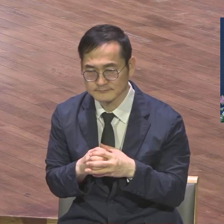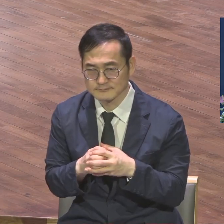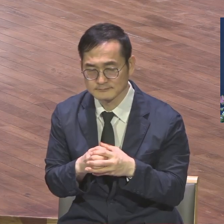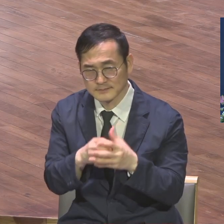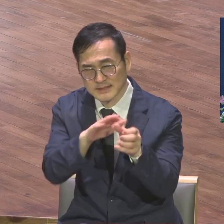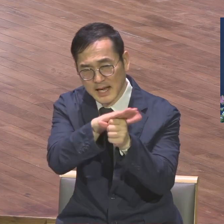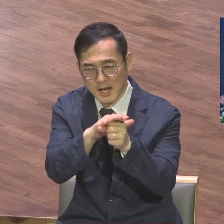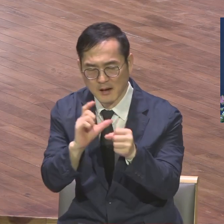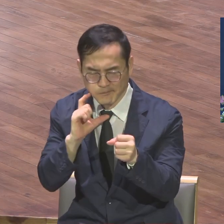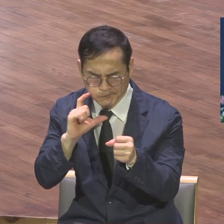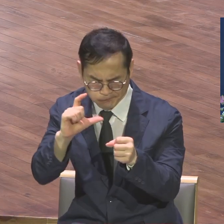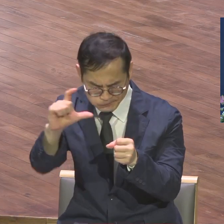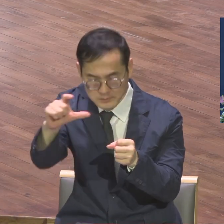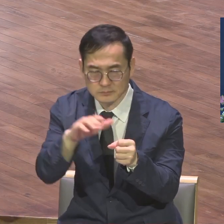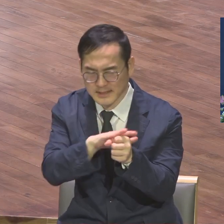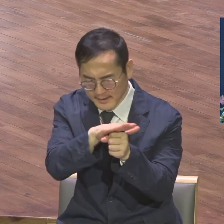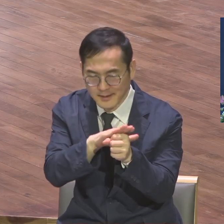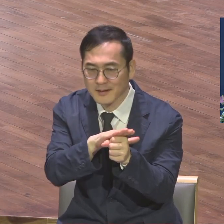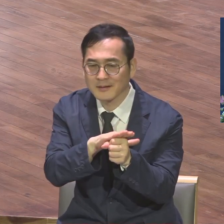응? 하나님을 사랑하라.